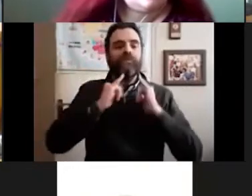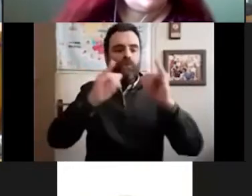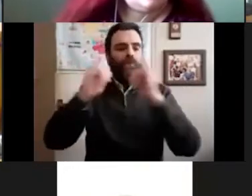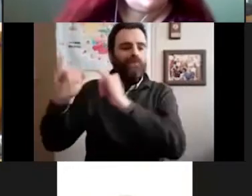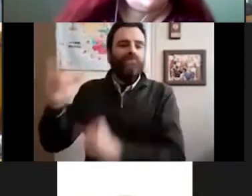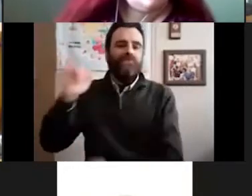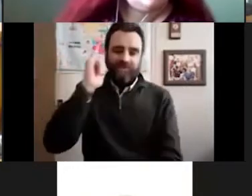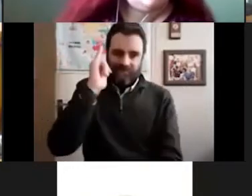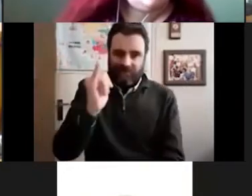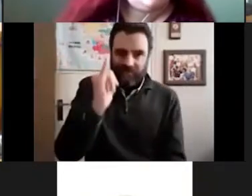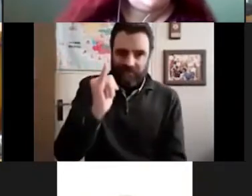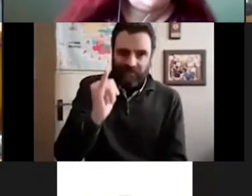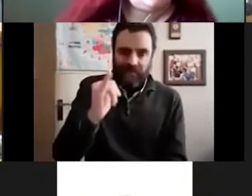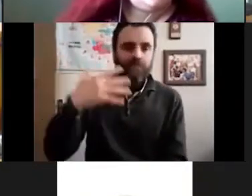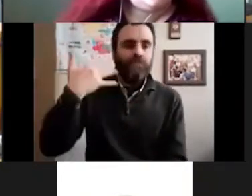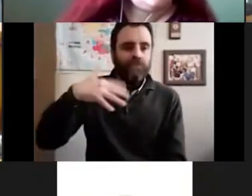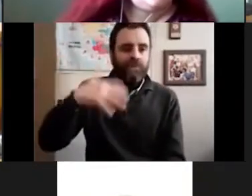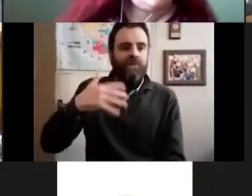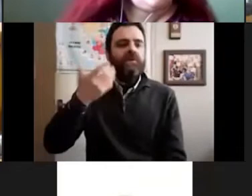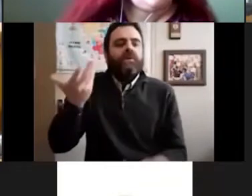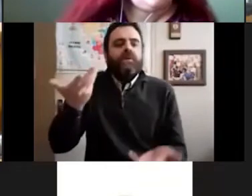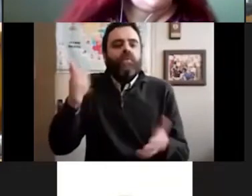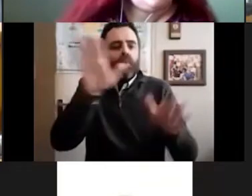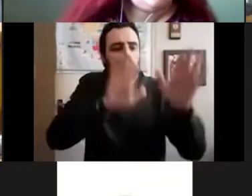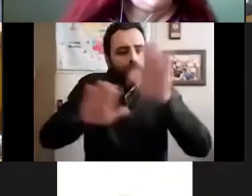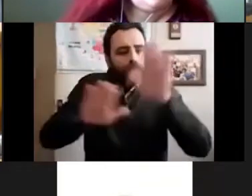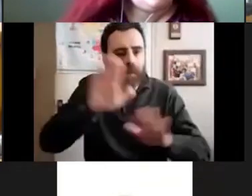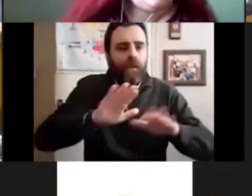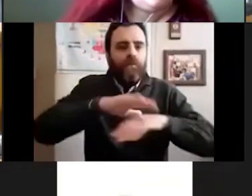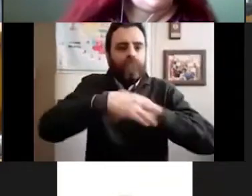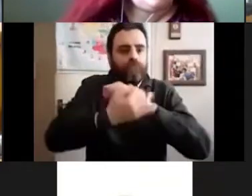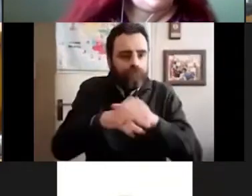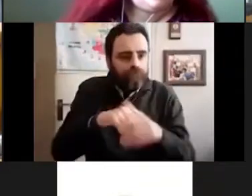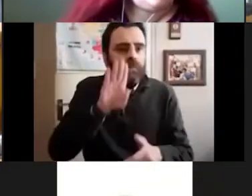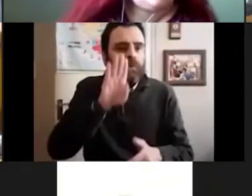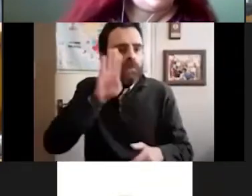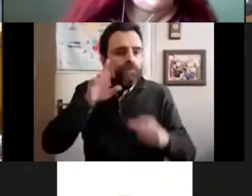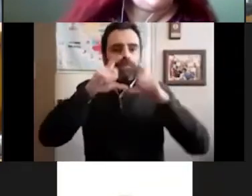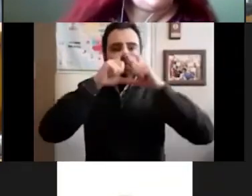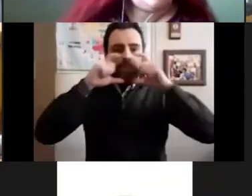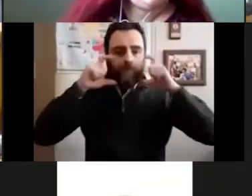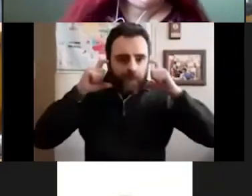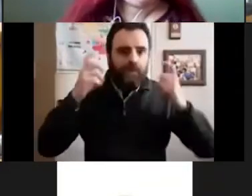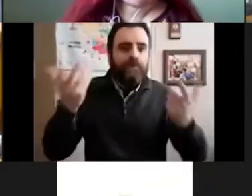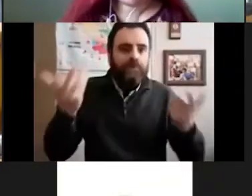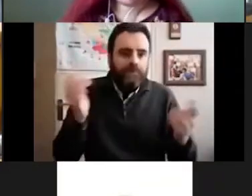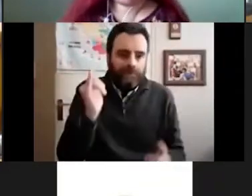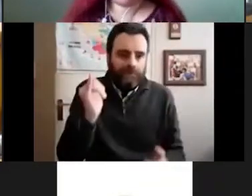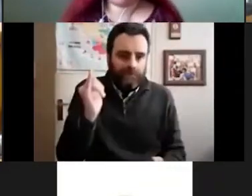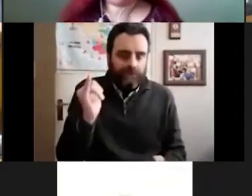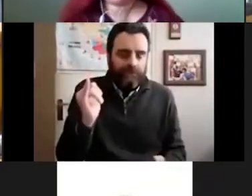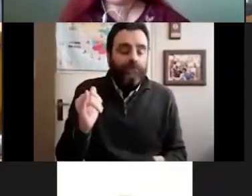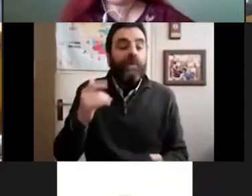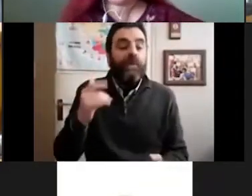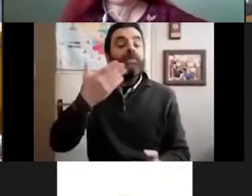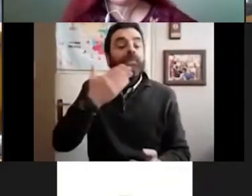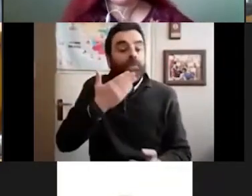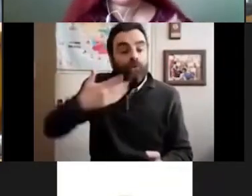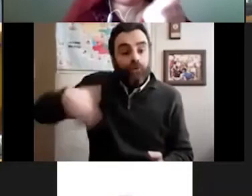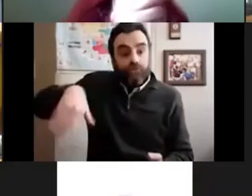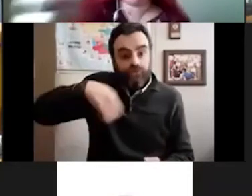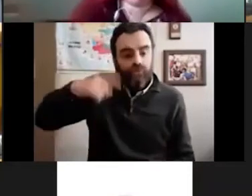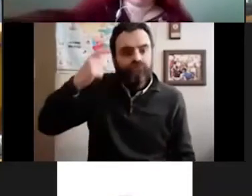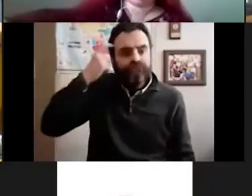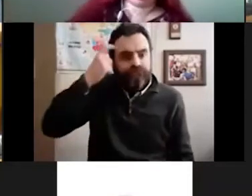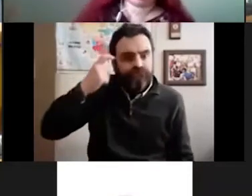y lo importante es que nosotros estamos siempre informando, sí, eso es muy importante, cómo cuidarse, cómo lavarse las manos, cómo está